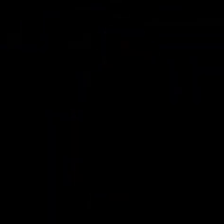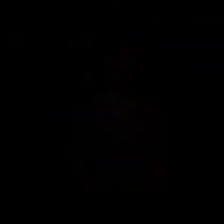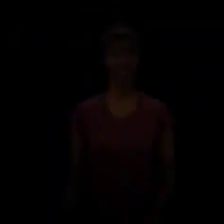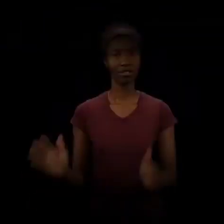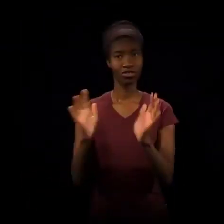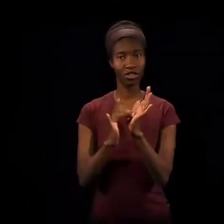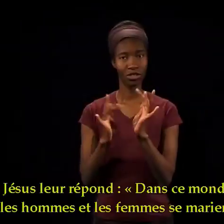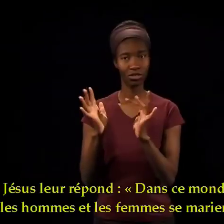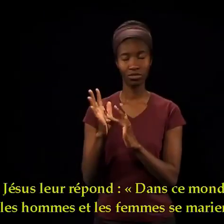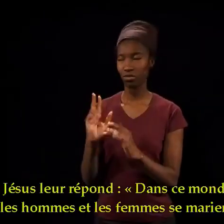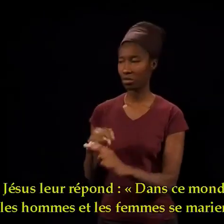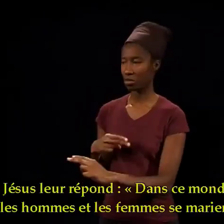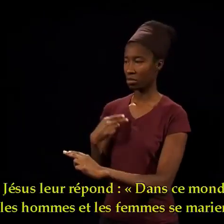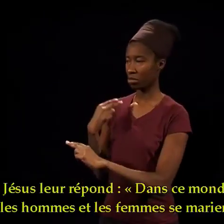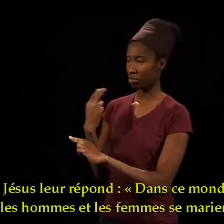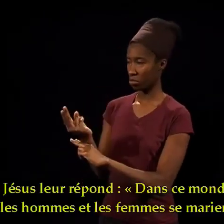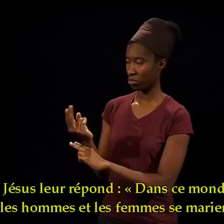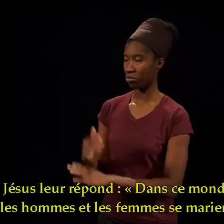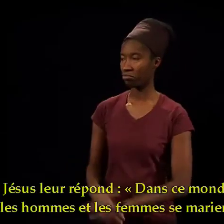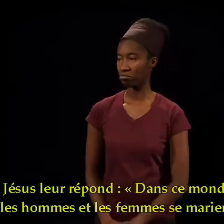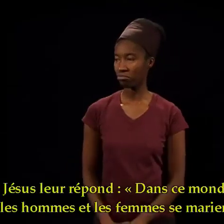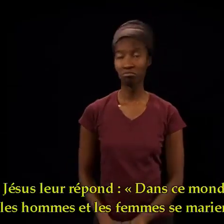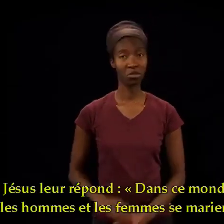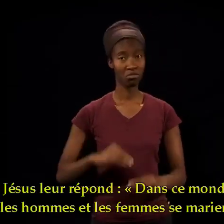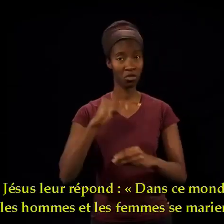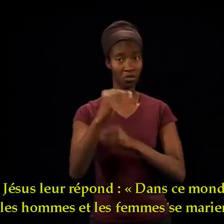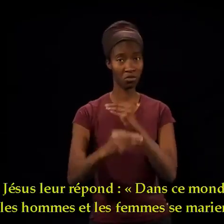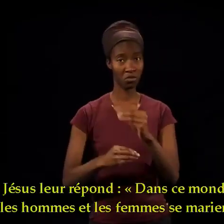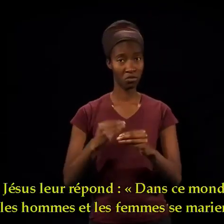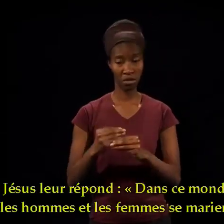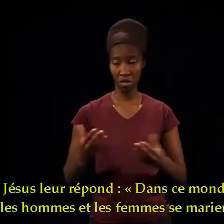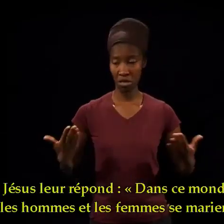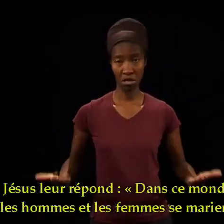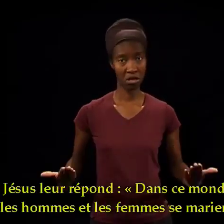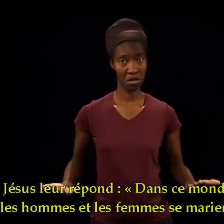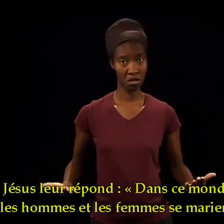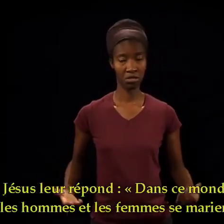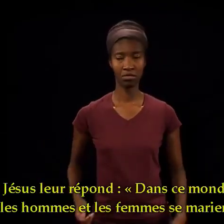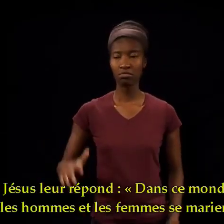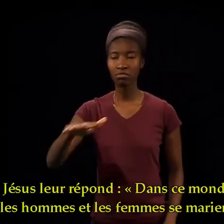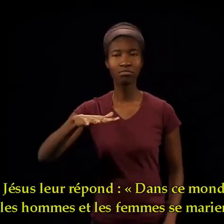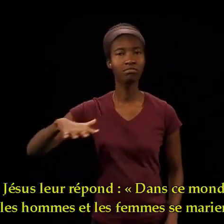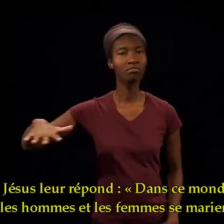Jésus leur répond: dans ce monde, les hommes et les femmes se marient.